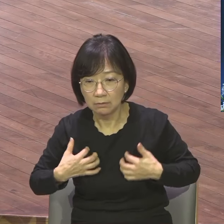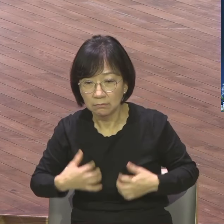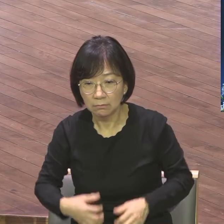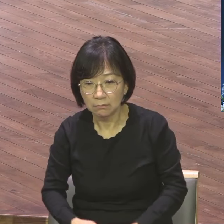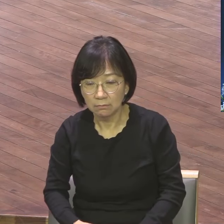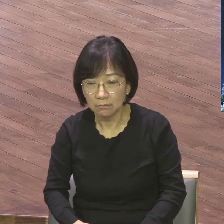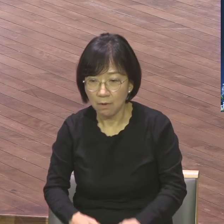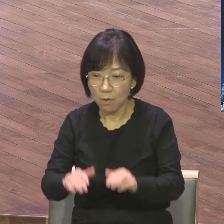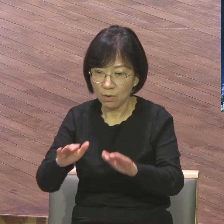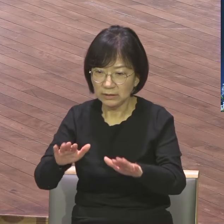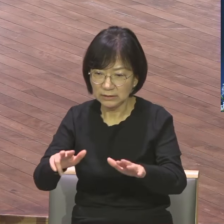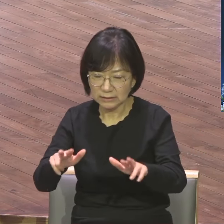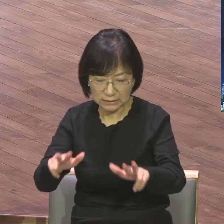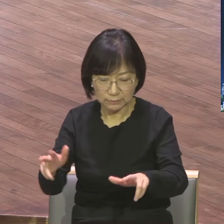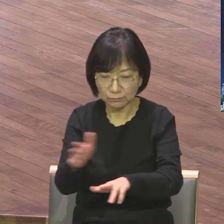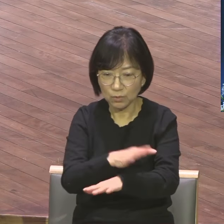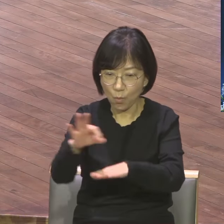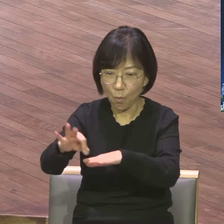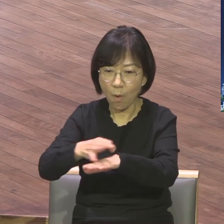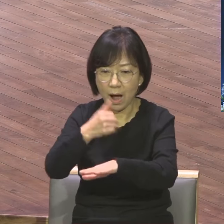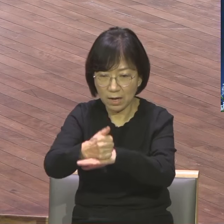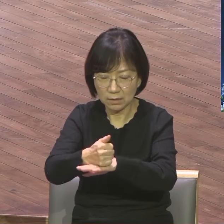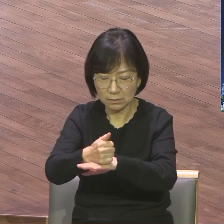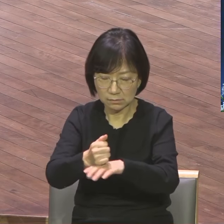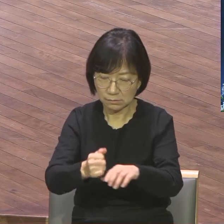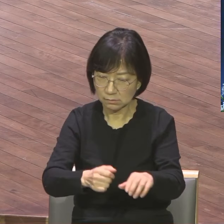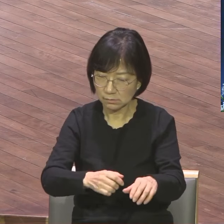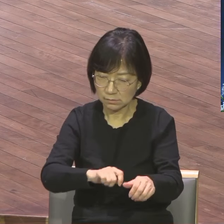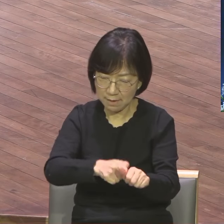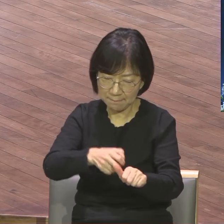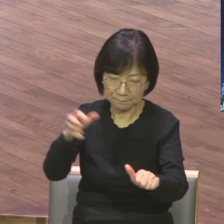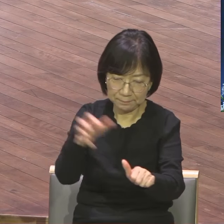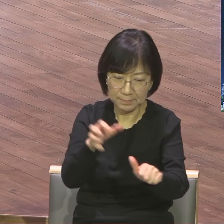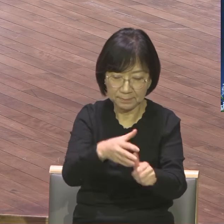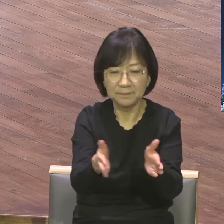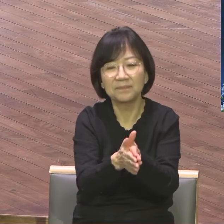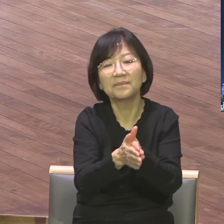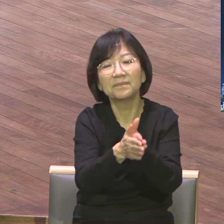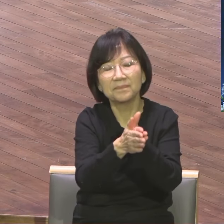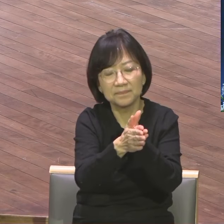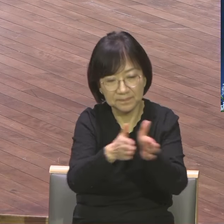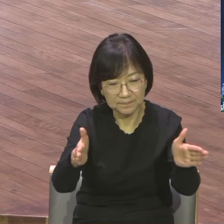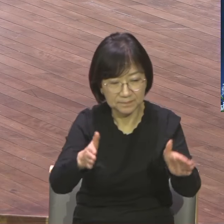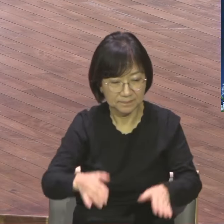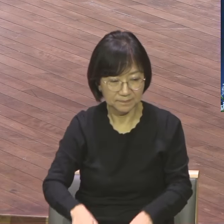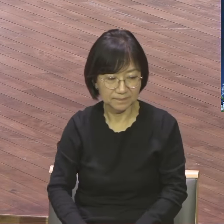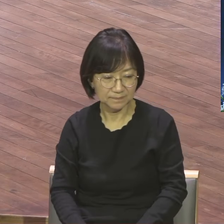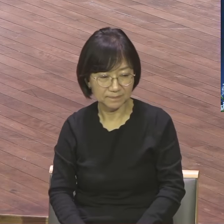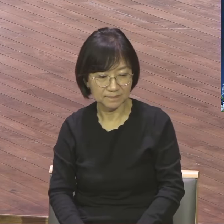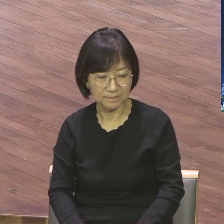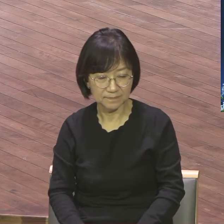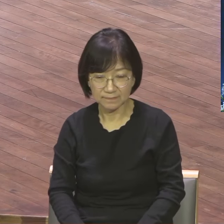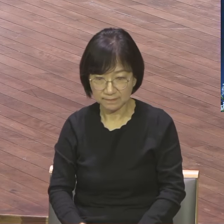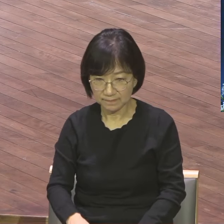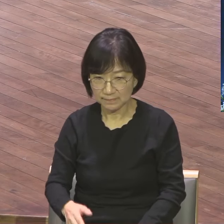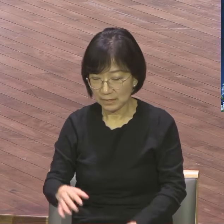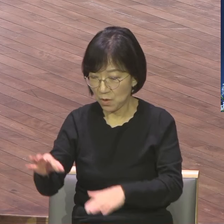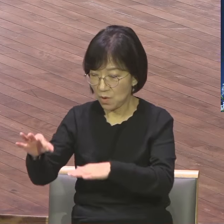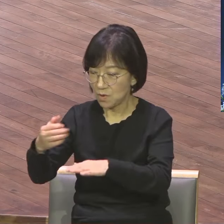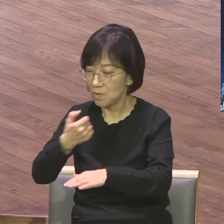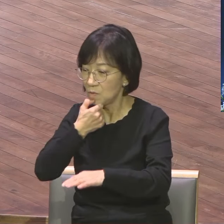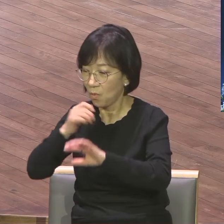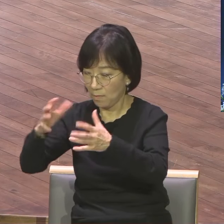이제는 왕이 나서서 핍박이 시작된 거예요. 로마의 속국에 속한 힘없는 왕이라 할지라도 유대인 중에서